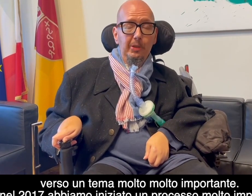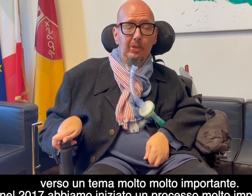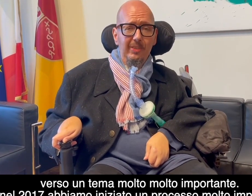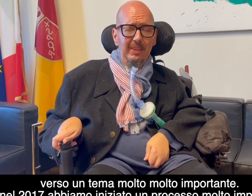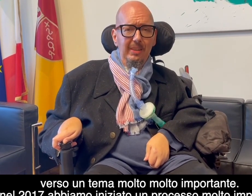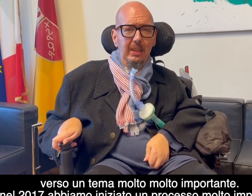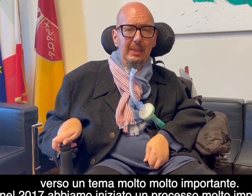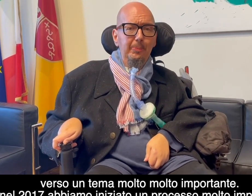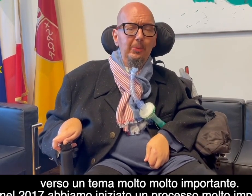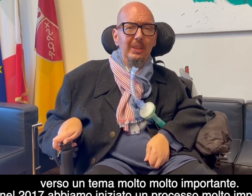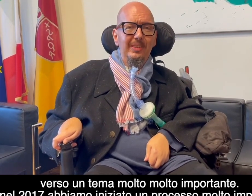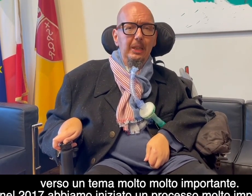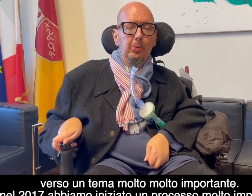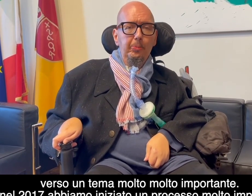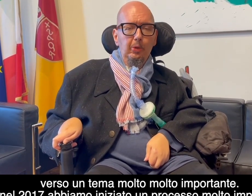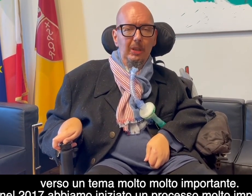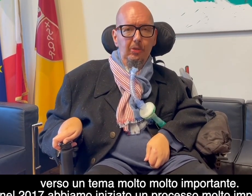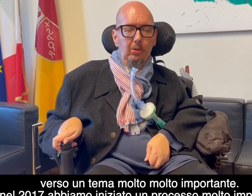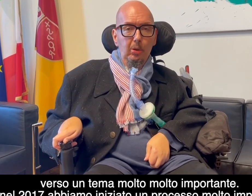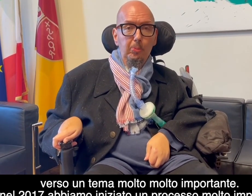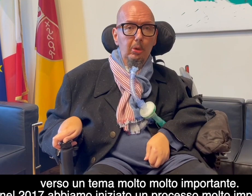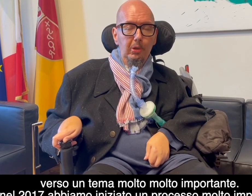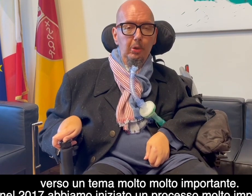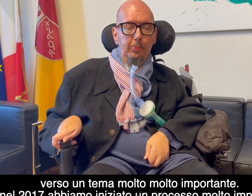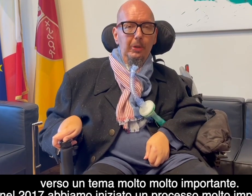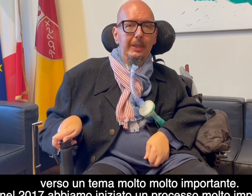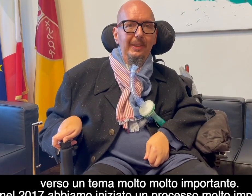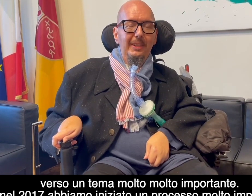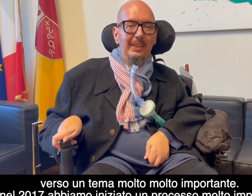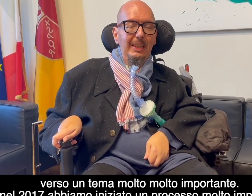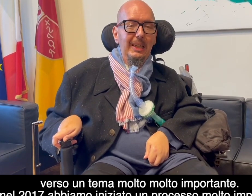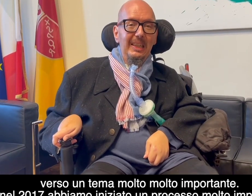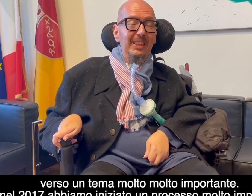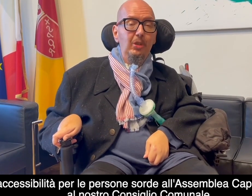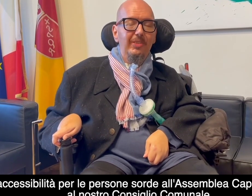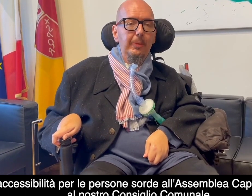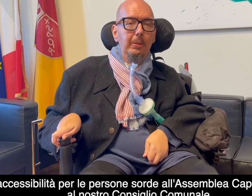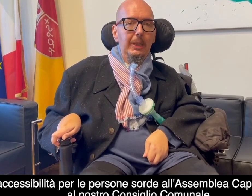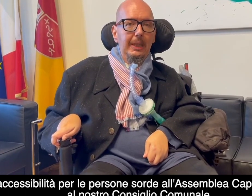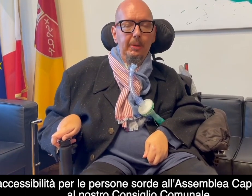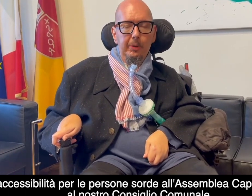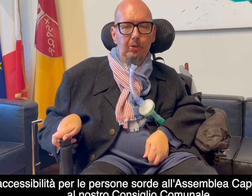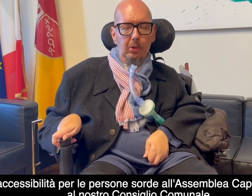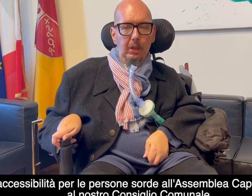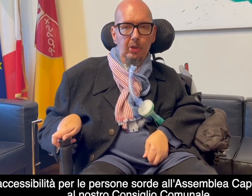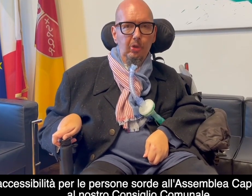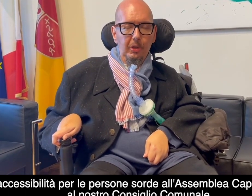17 abbiamo iniziato un processo nonché importanti di acs sub urbano rossana solve